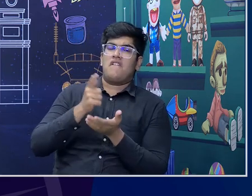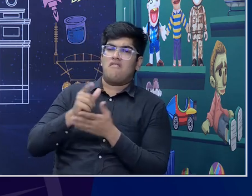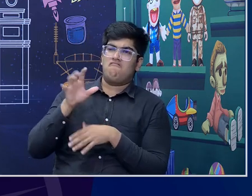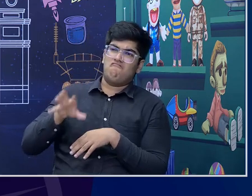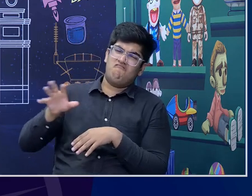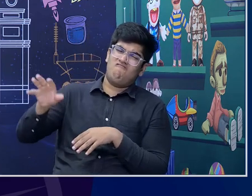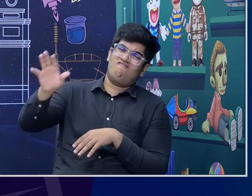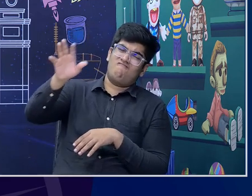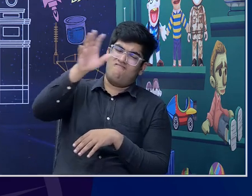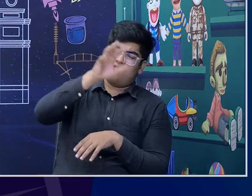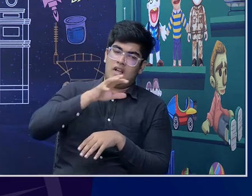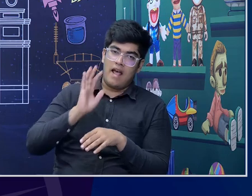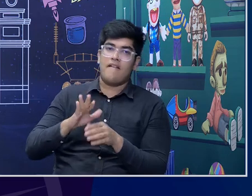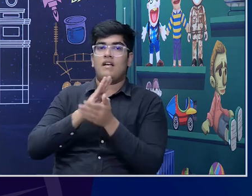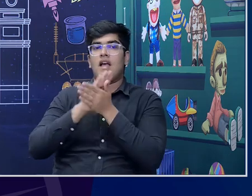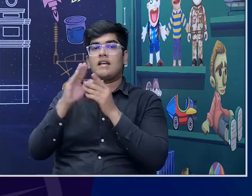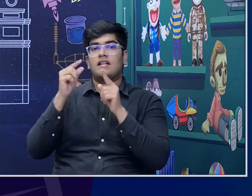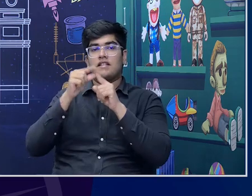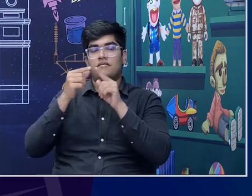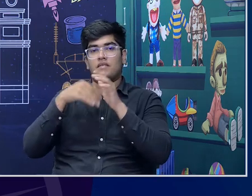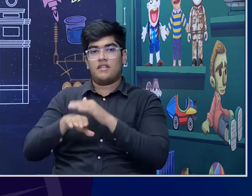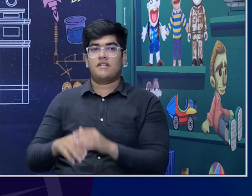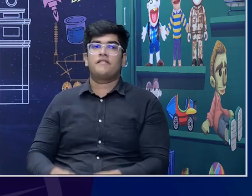और जो आपको